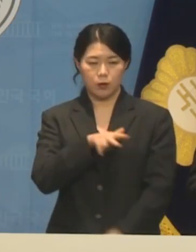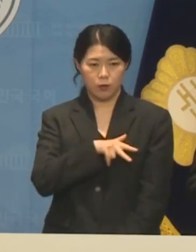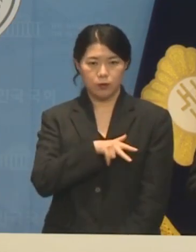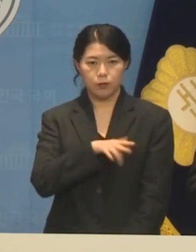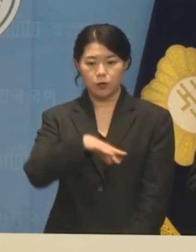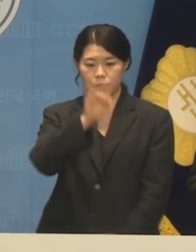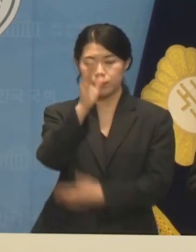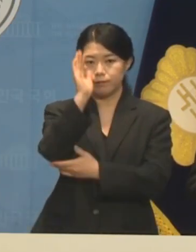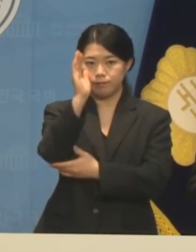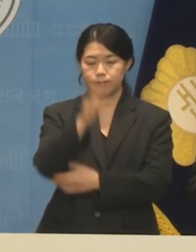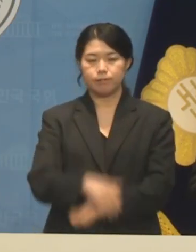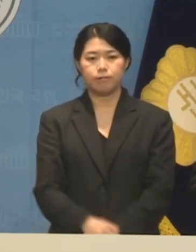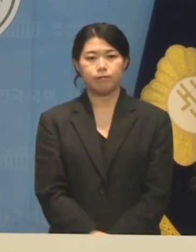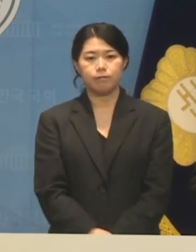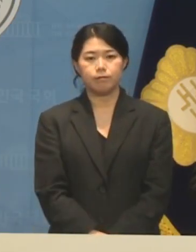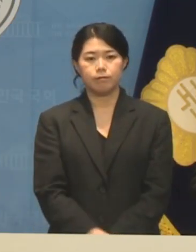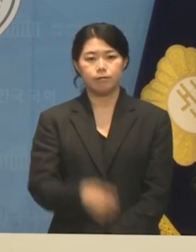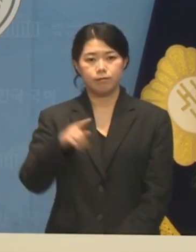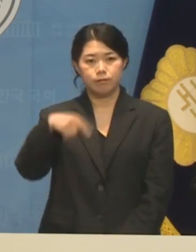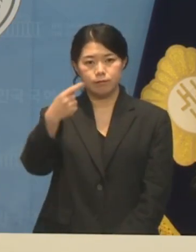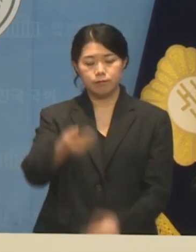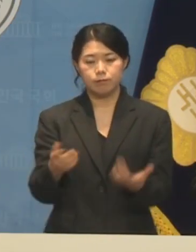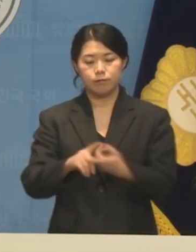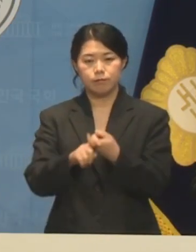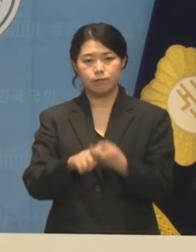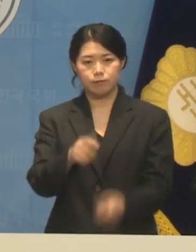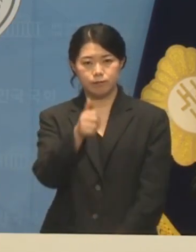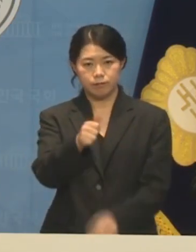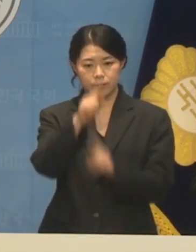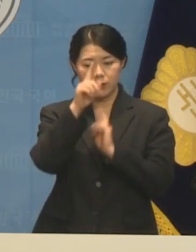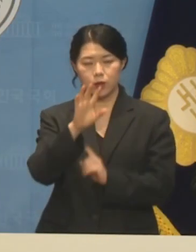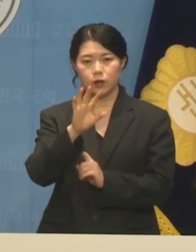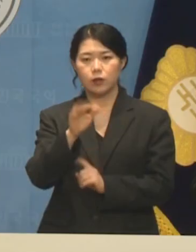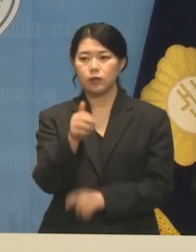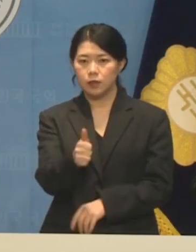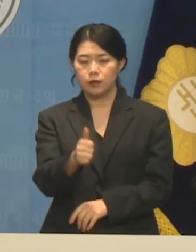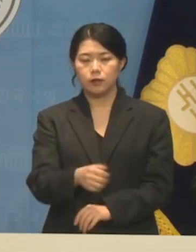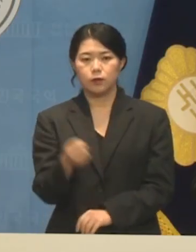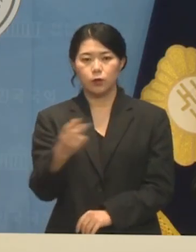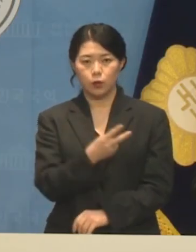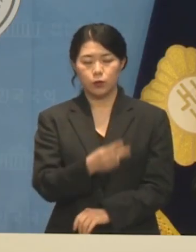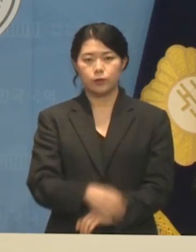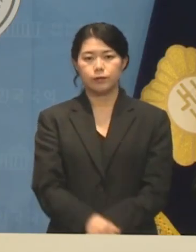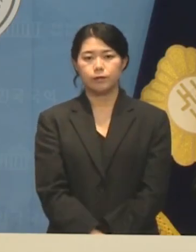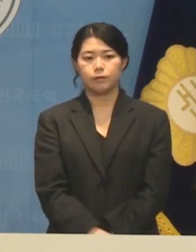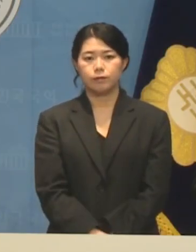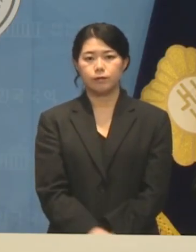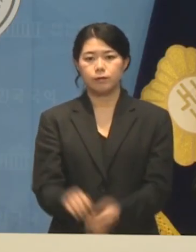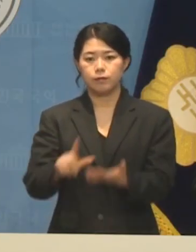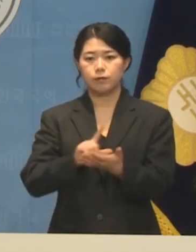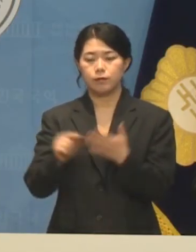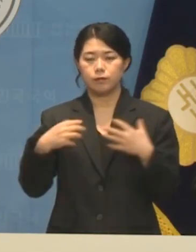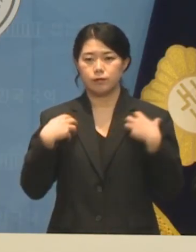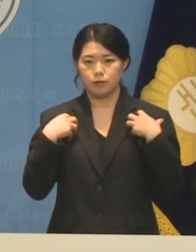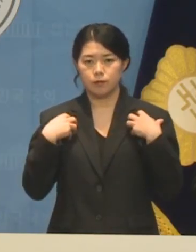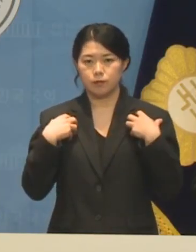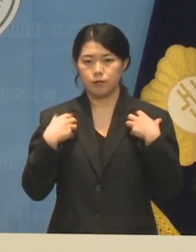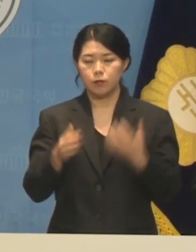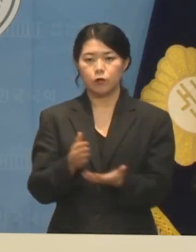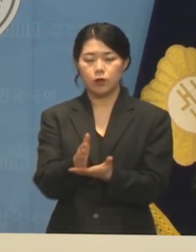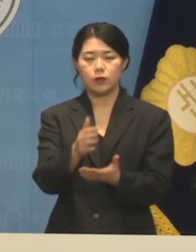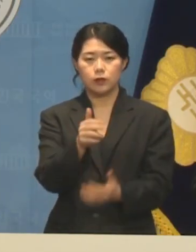발언을 듣고요. 공공연대 노동조합 이영훈 위원장, 그다음에 현장 발언으로 지자체 분과장